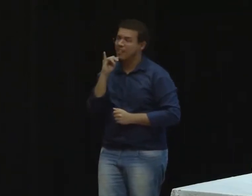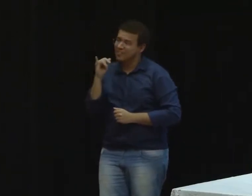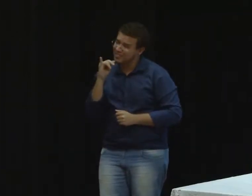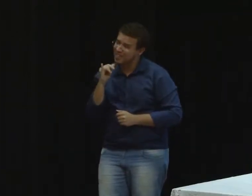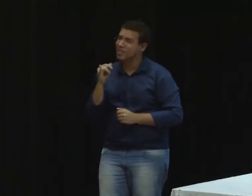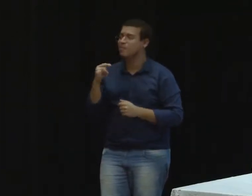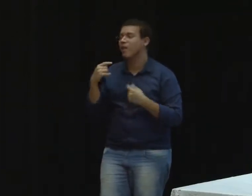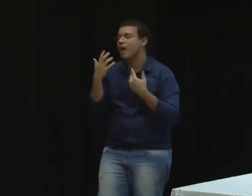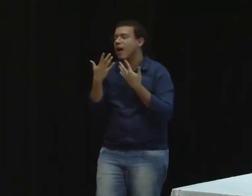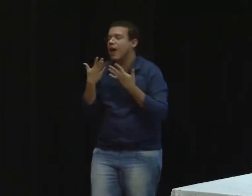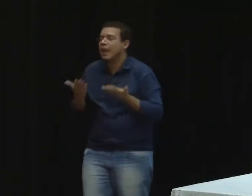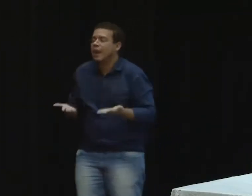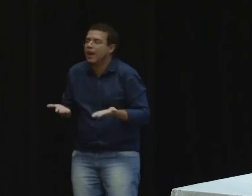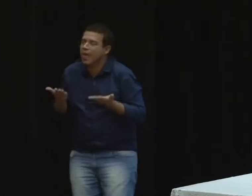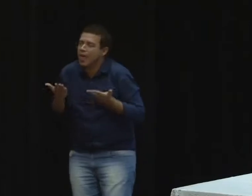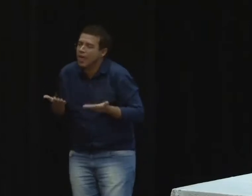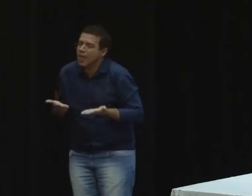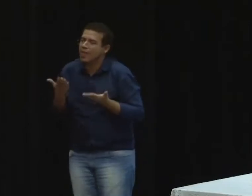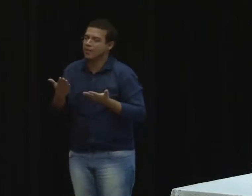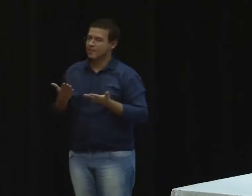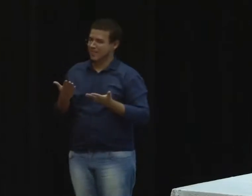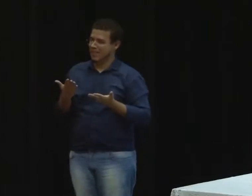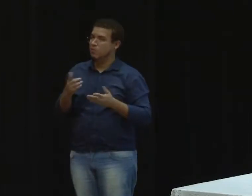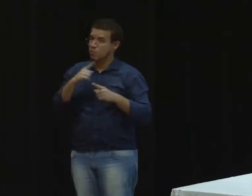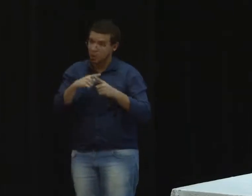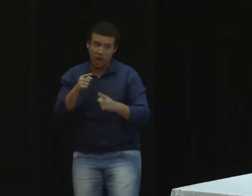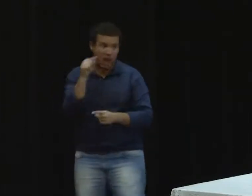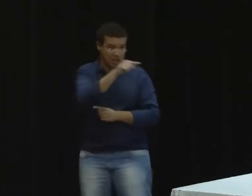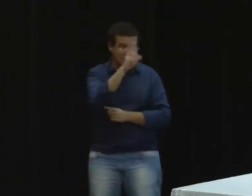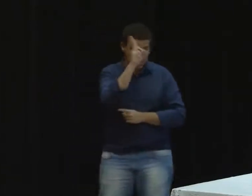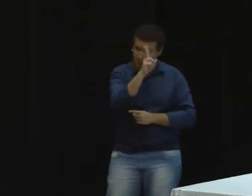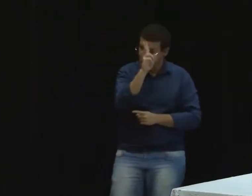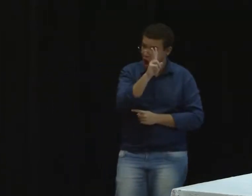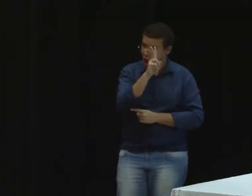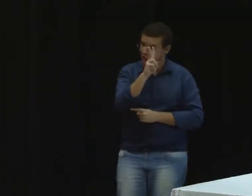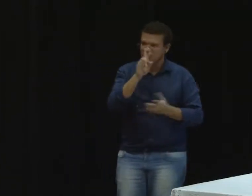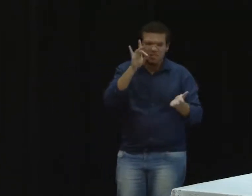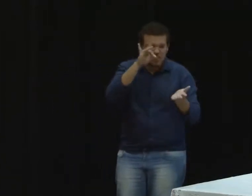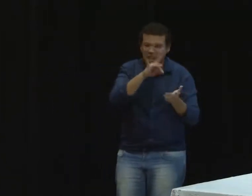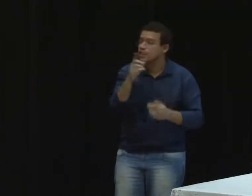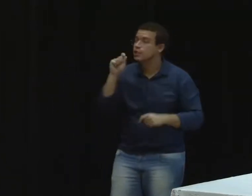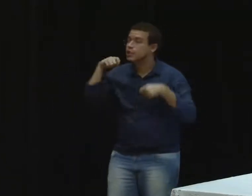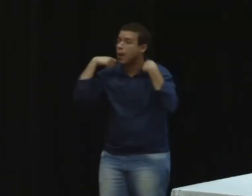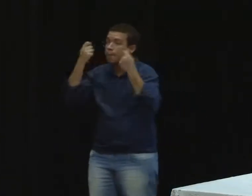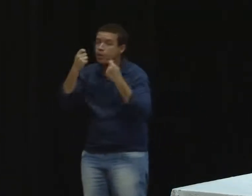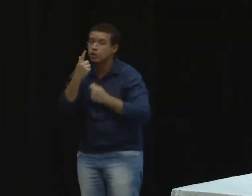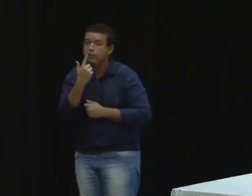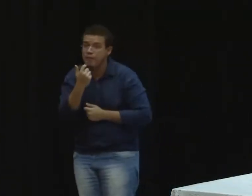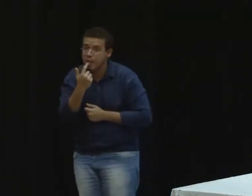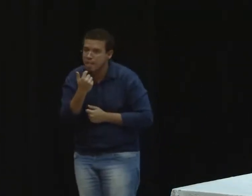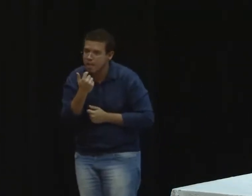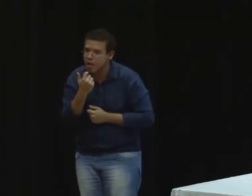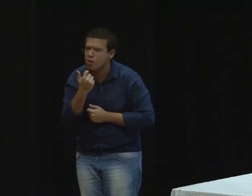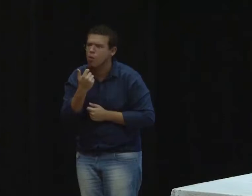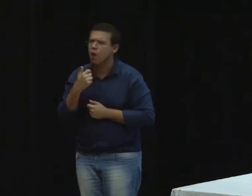adequadas para as crianças. Por exemplo, dando leveza mesmo. Por exemplo, a história da